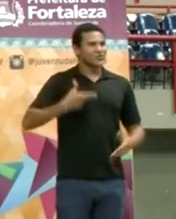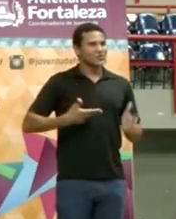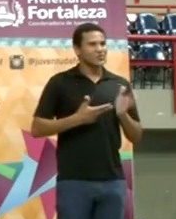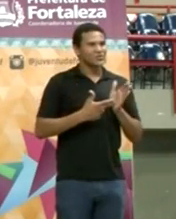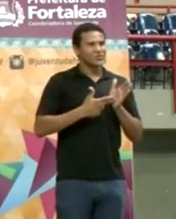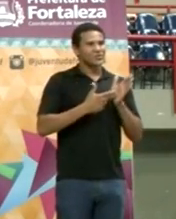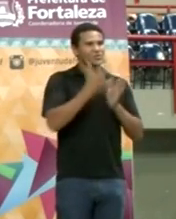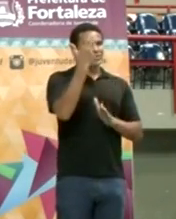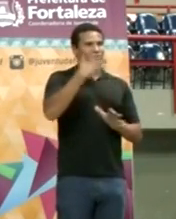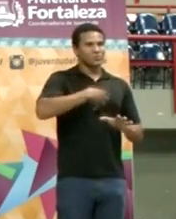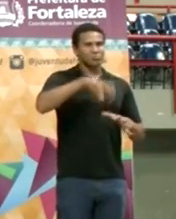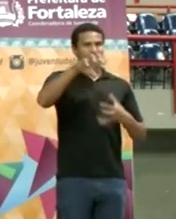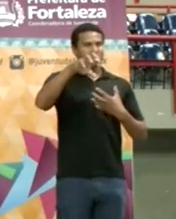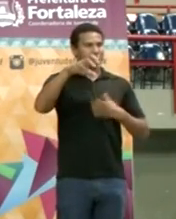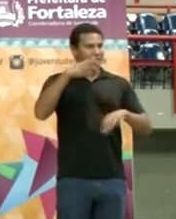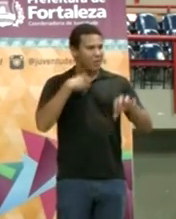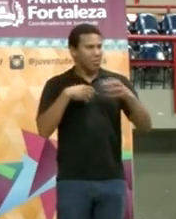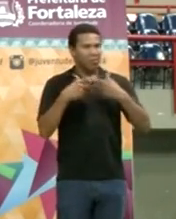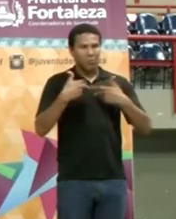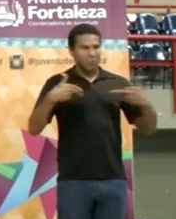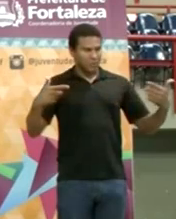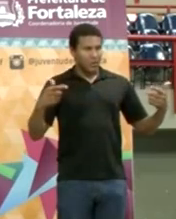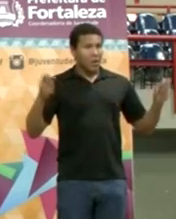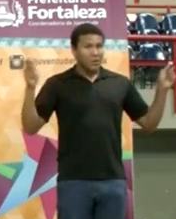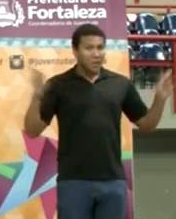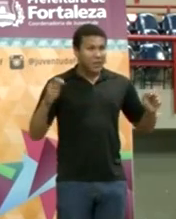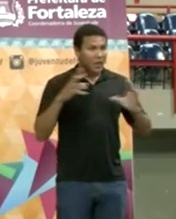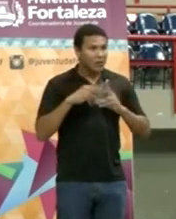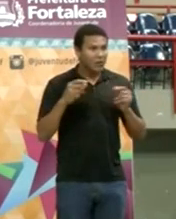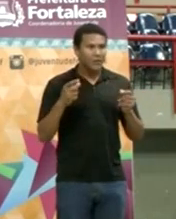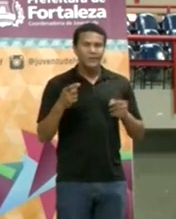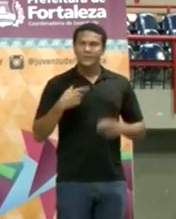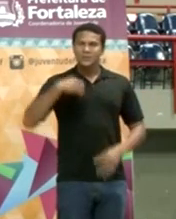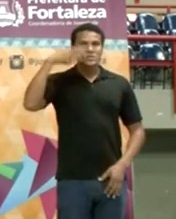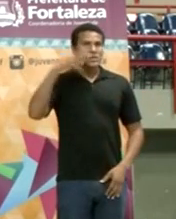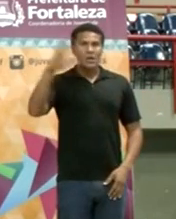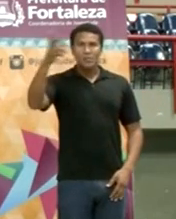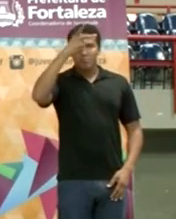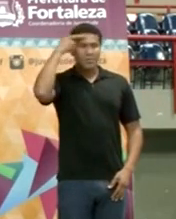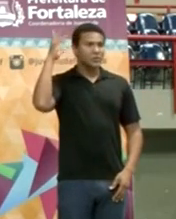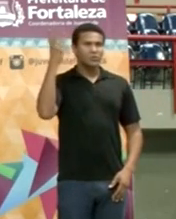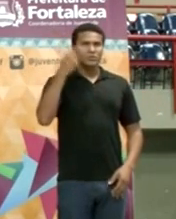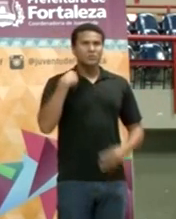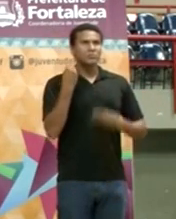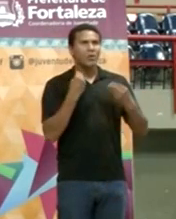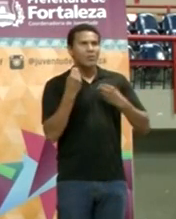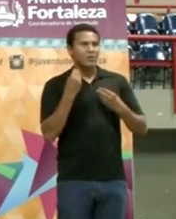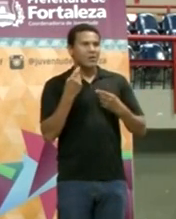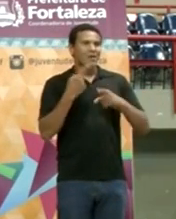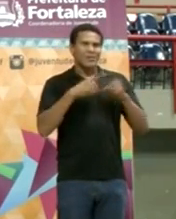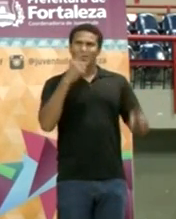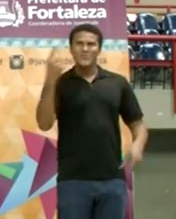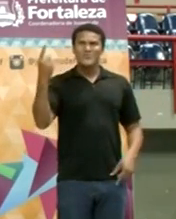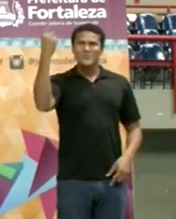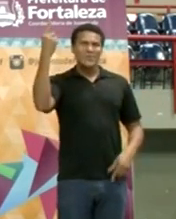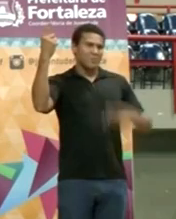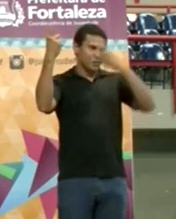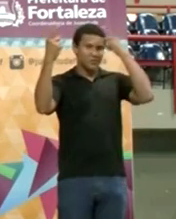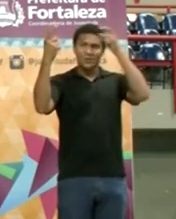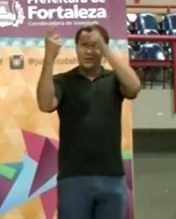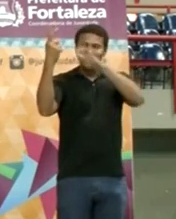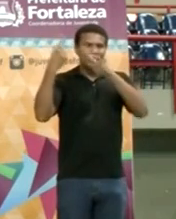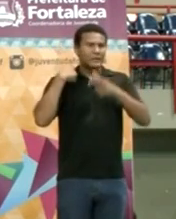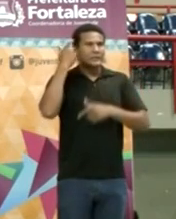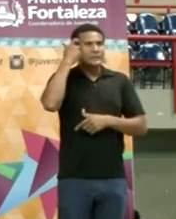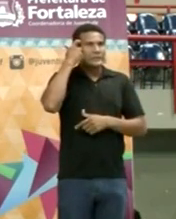que seriam feitos inúmeros transplantes. Ainda tenta-se buscar uma explicação porque aconteceu com esse homem, tá? Como